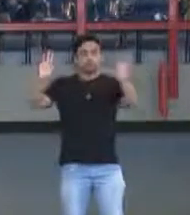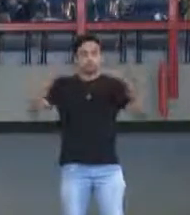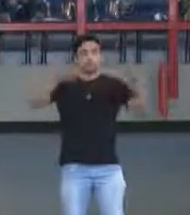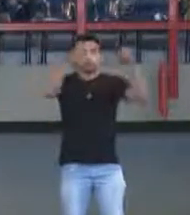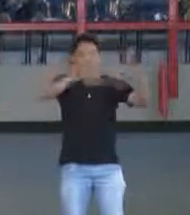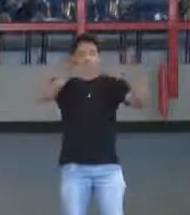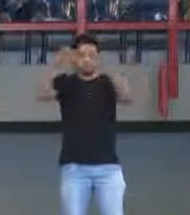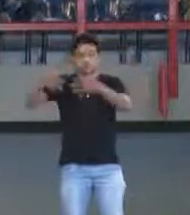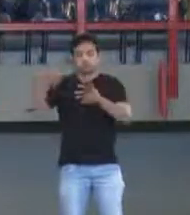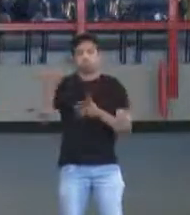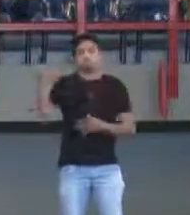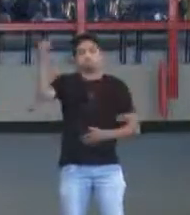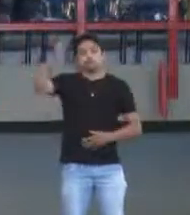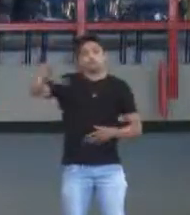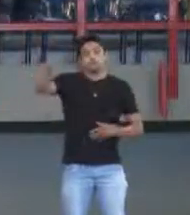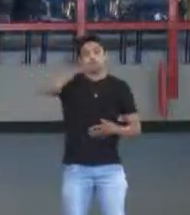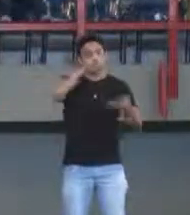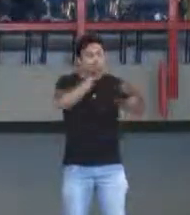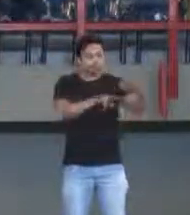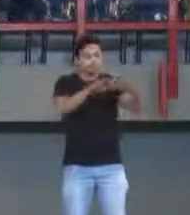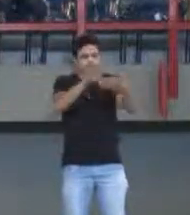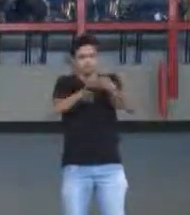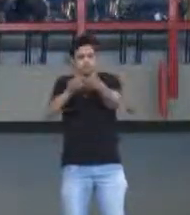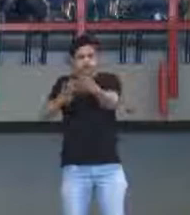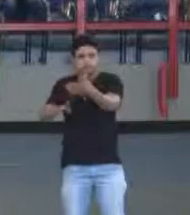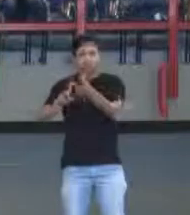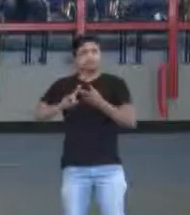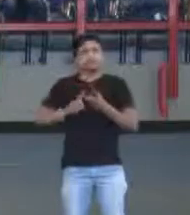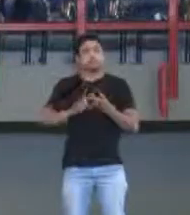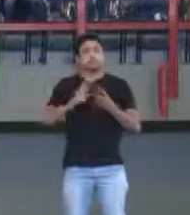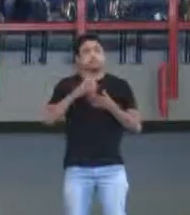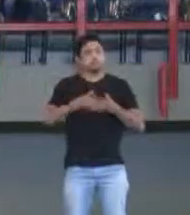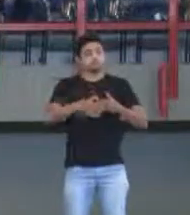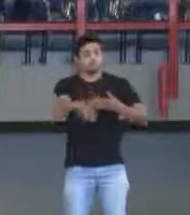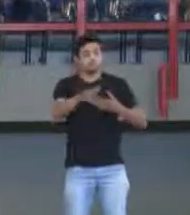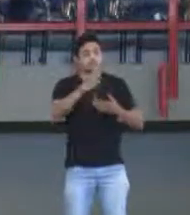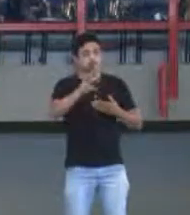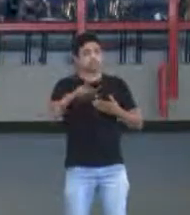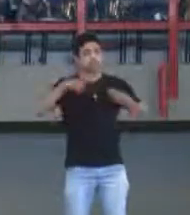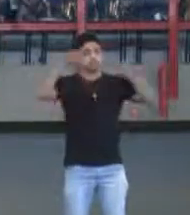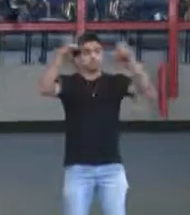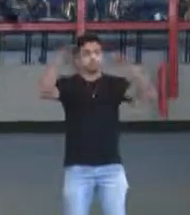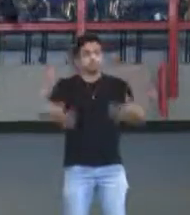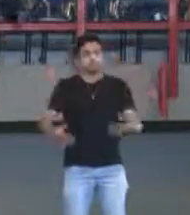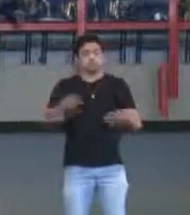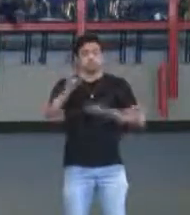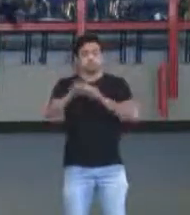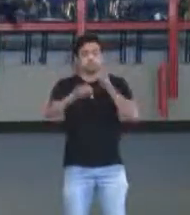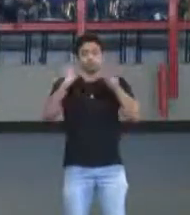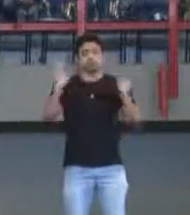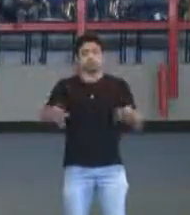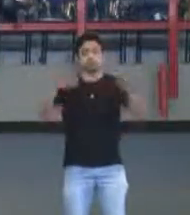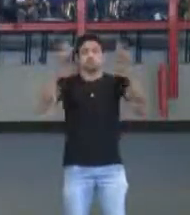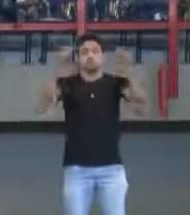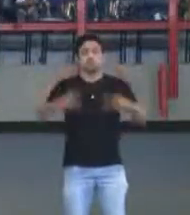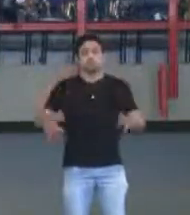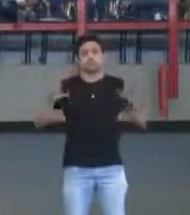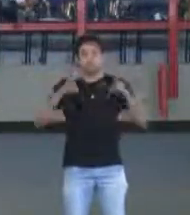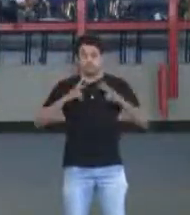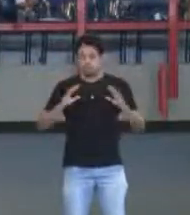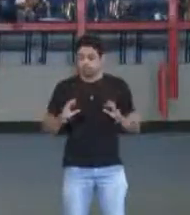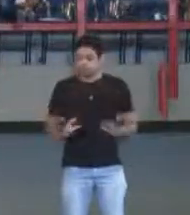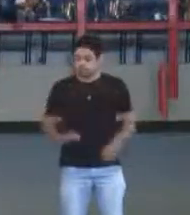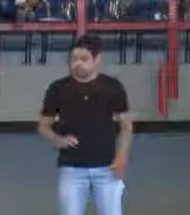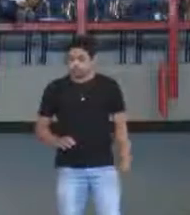importante que vocês leiam, tá certo? E a gente já vai partir para as explicações, tudo bem?